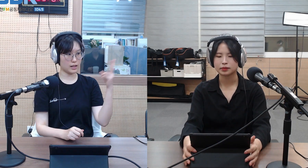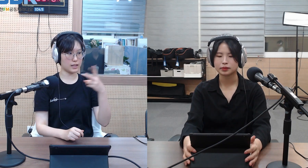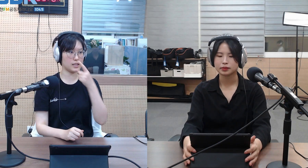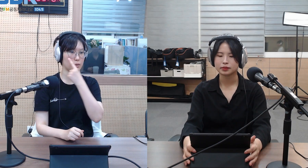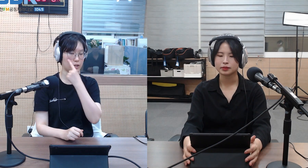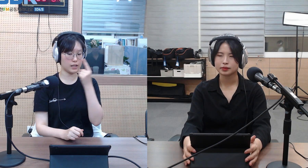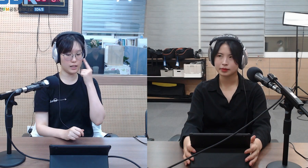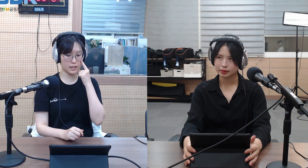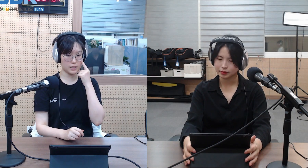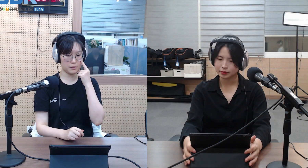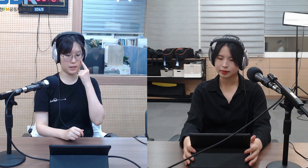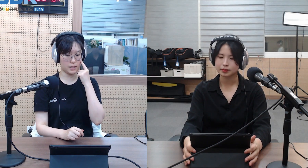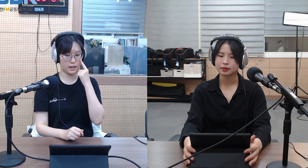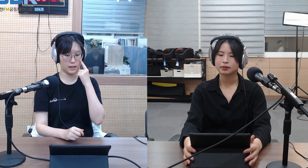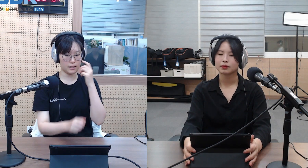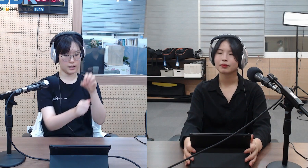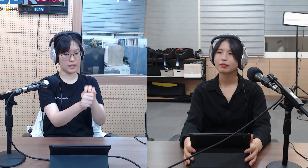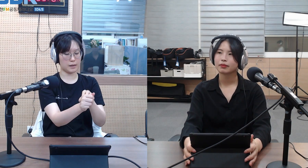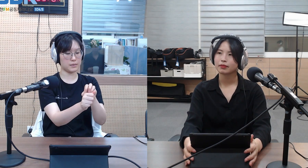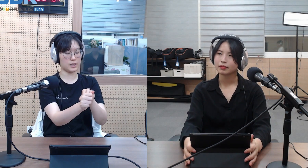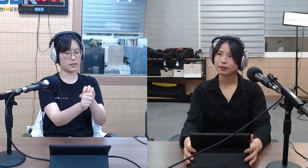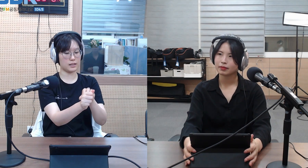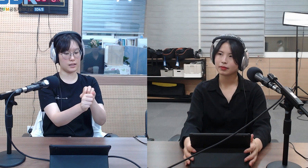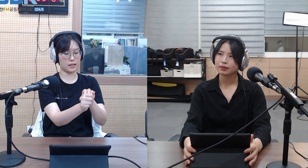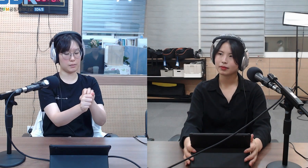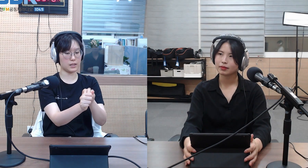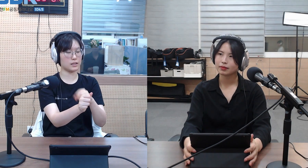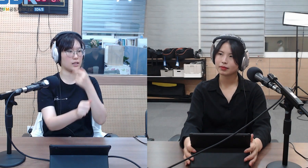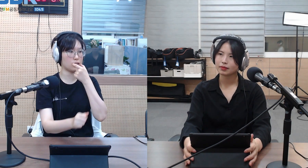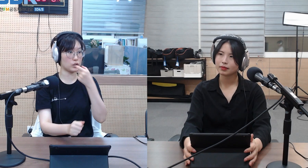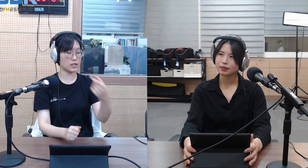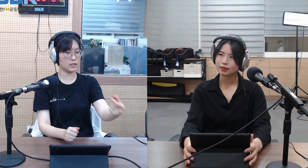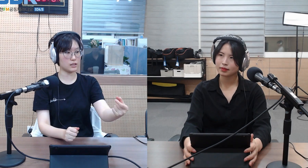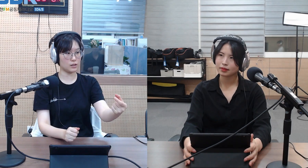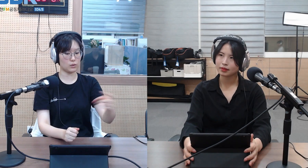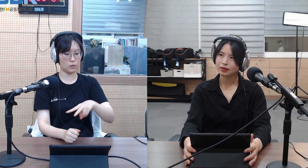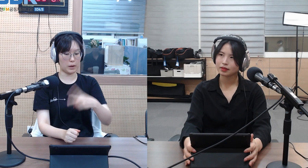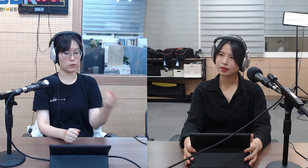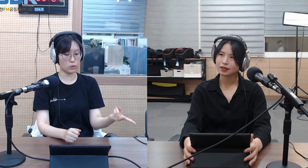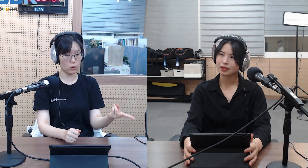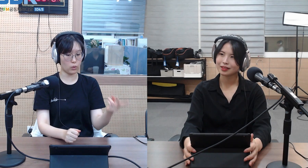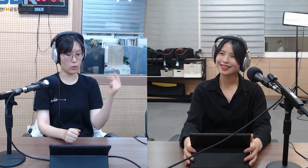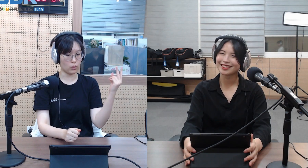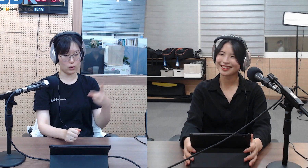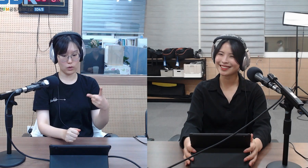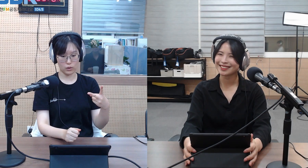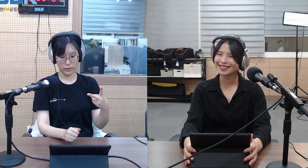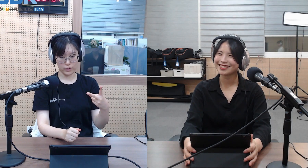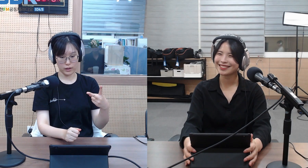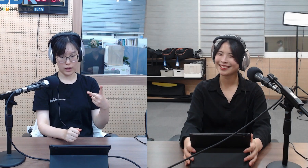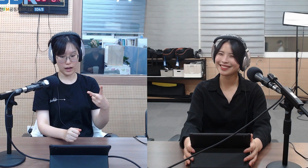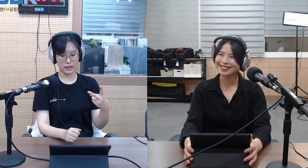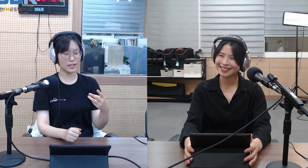다시 확인하겠습니다. 감자 스틱에서 치즈 스틱으로 바꾸고 치킨